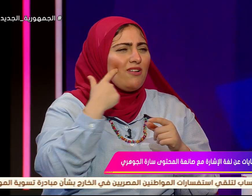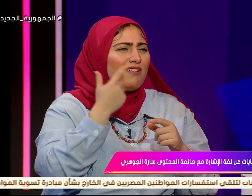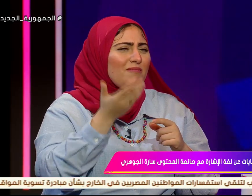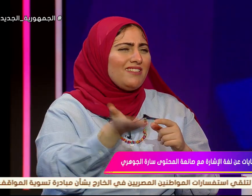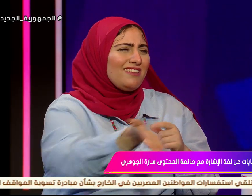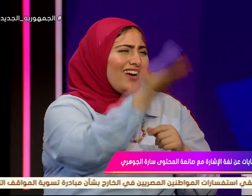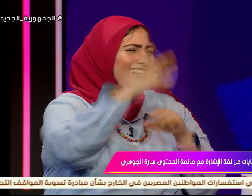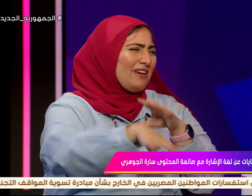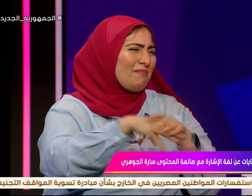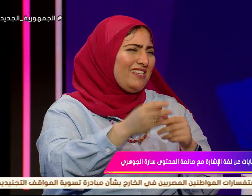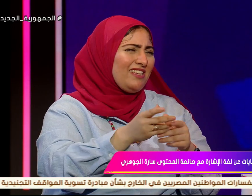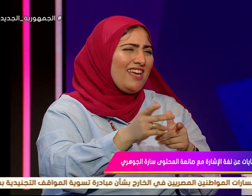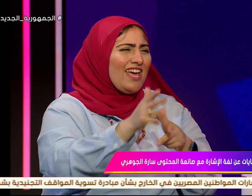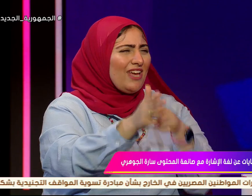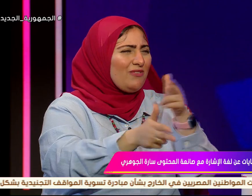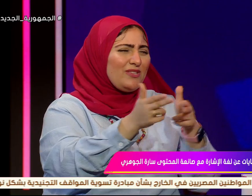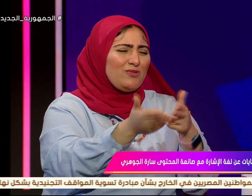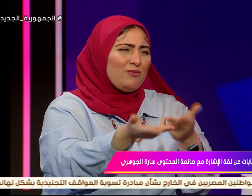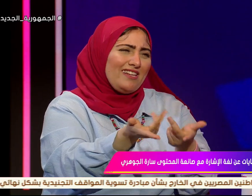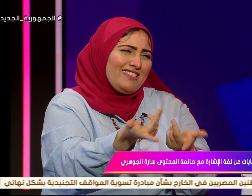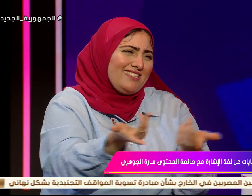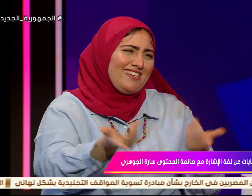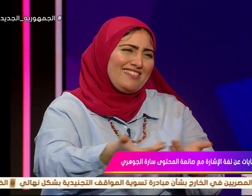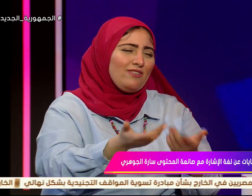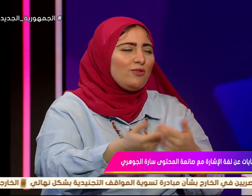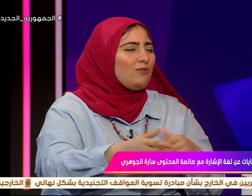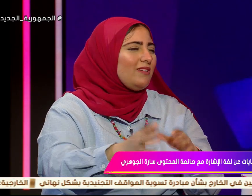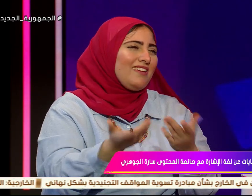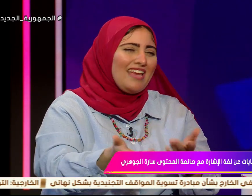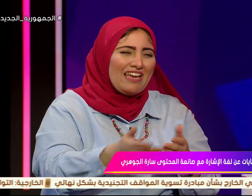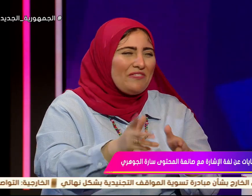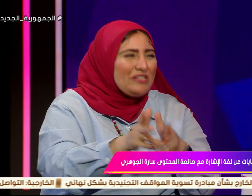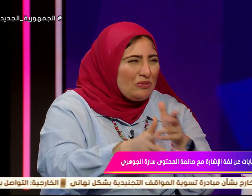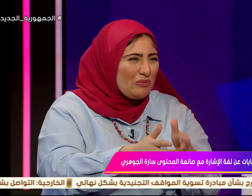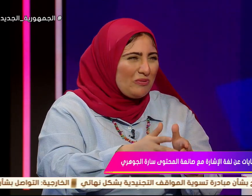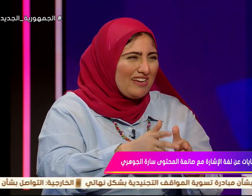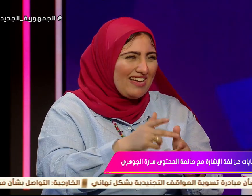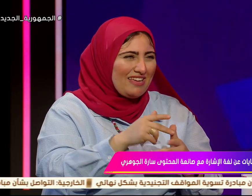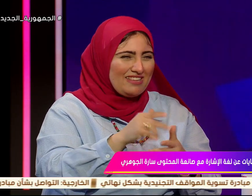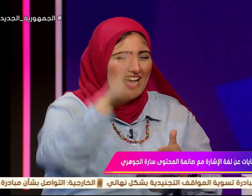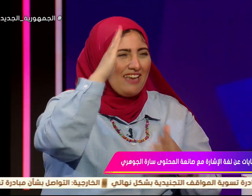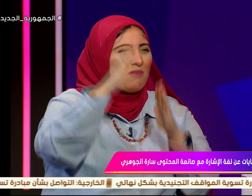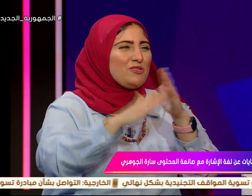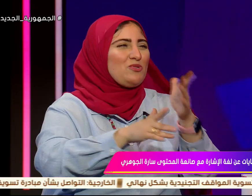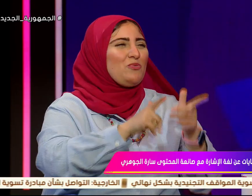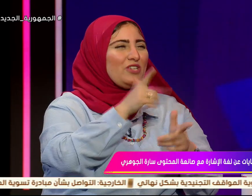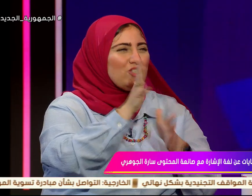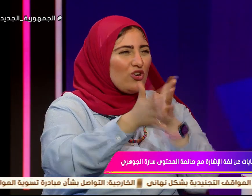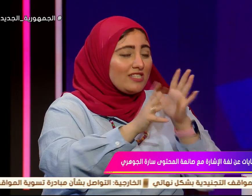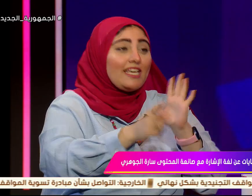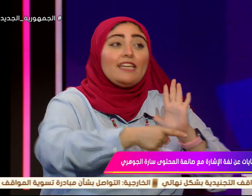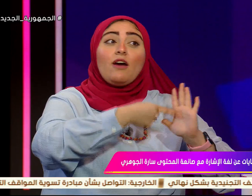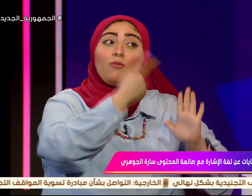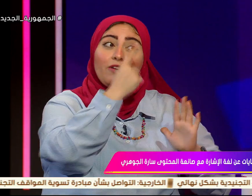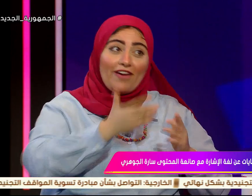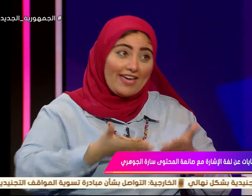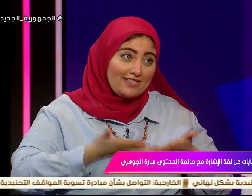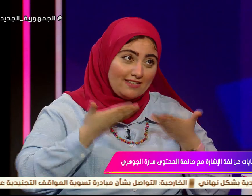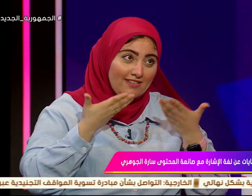ساره ما تطلعي تعملي الفيديو يعني انت يعني قلت لهم فيديو تحيا مصر و بالاشاره دي كانت اول مره في حياتي